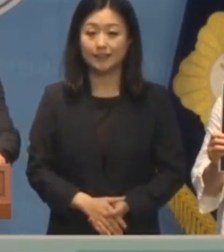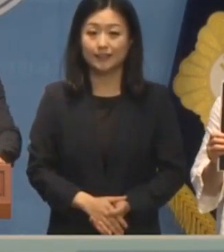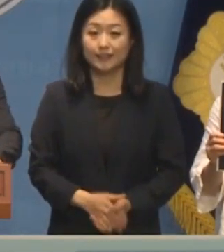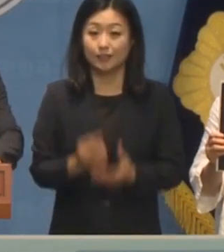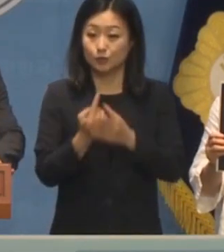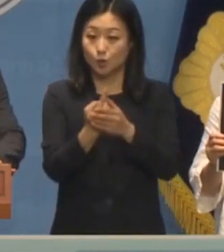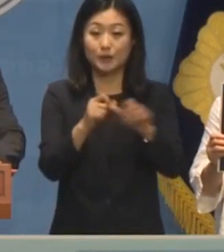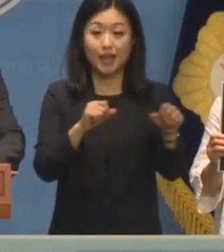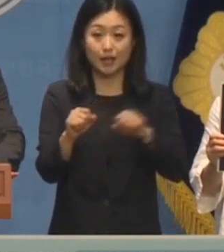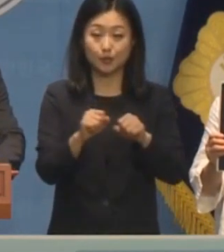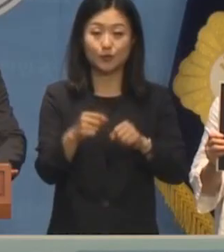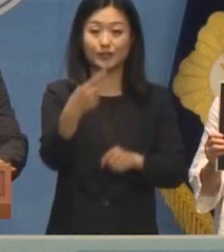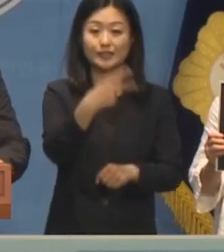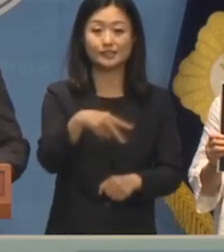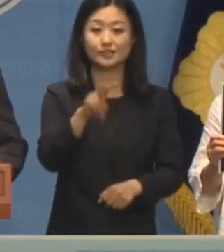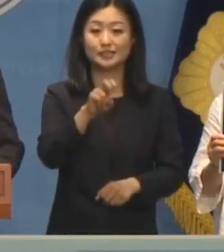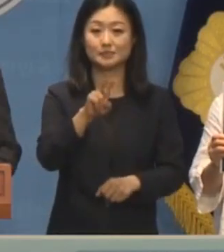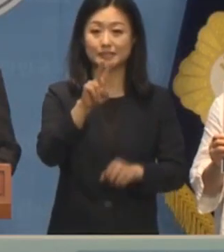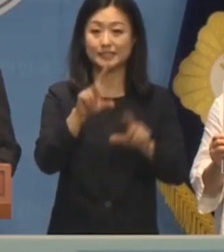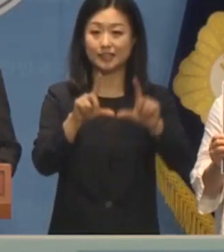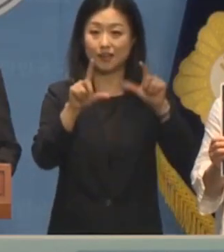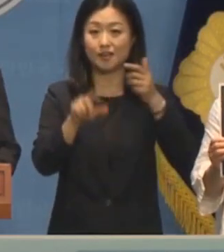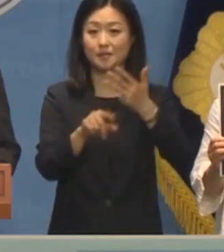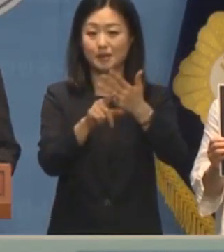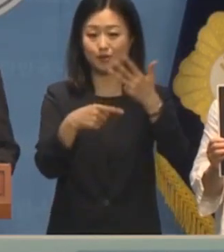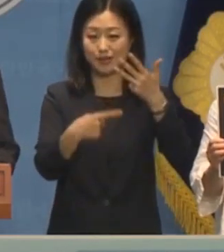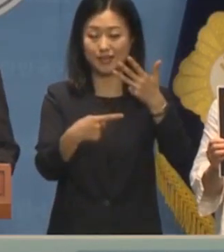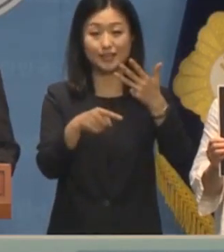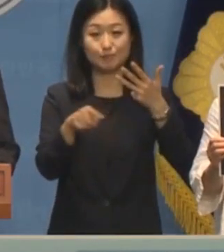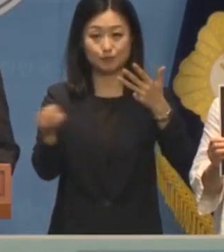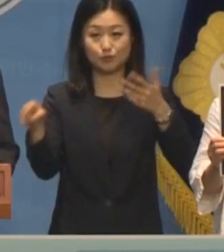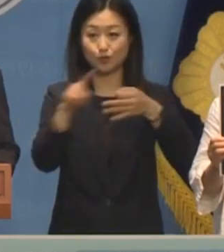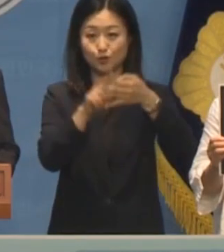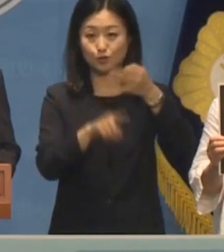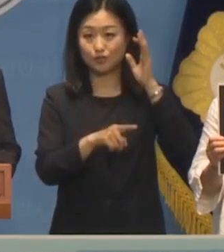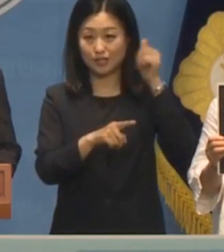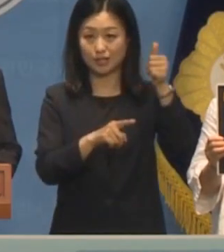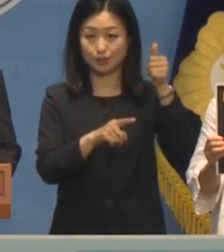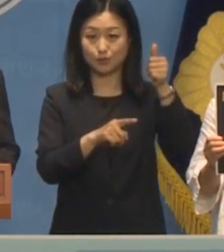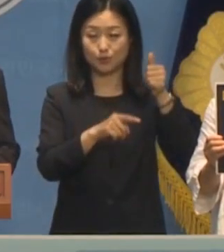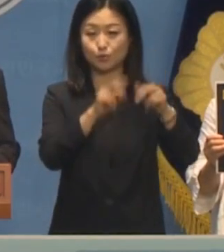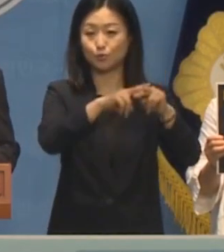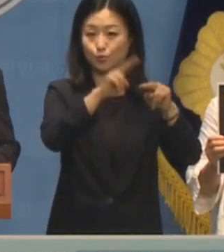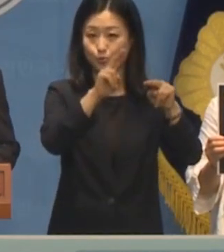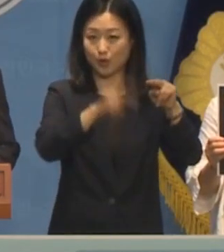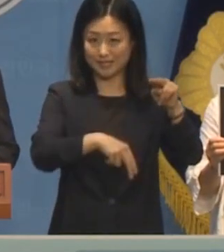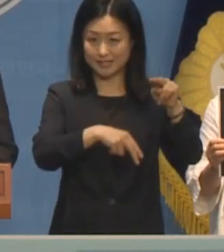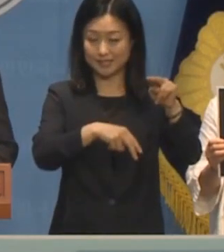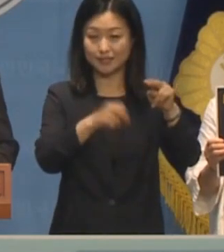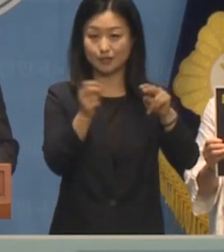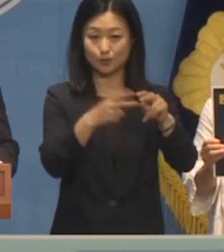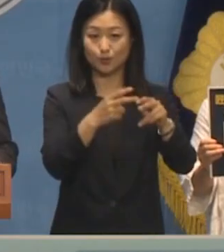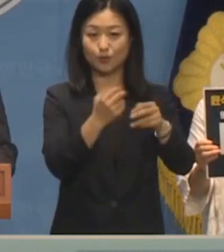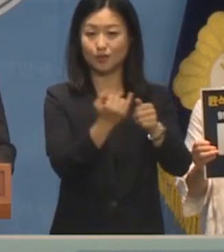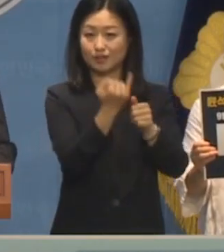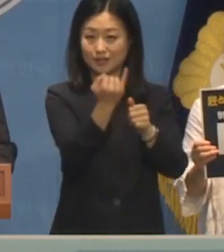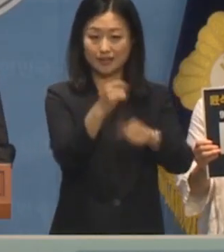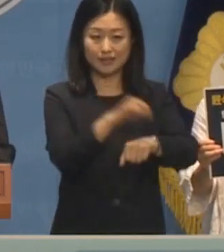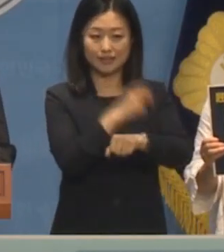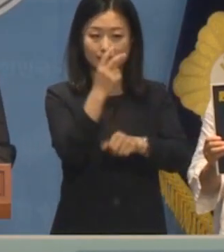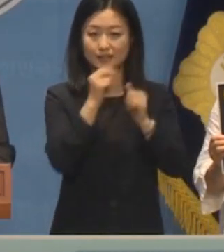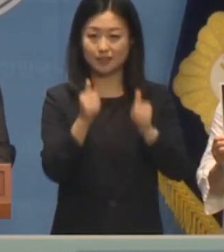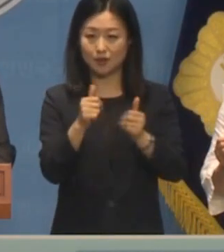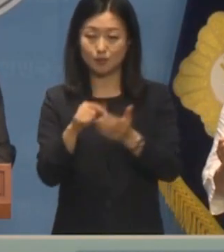촛불행동은 지난 2022년 8월 6일부터 윤석열 퇴진 김건희 특검 촛불대행진을 이어오고 있습니다. 2년